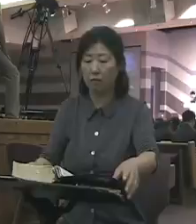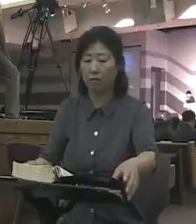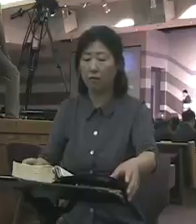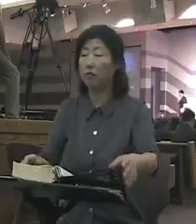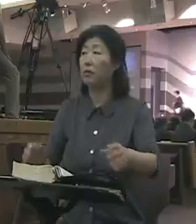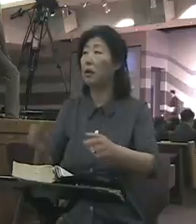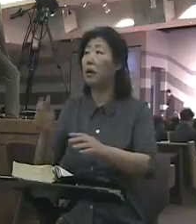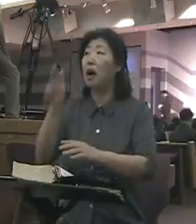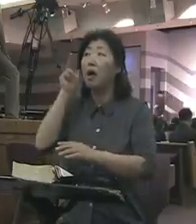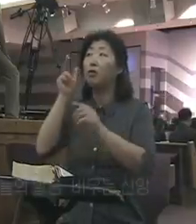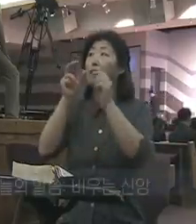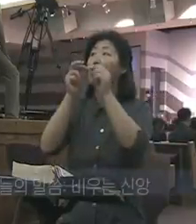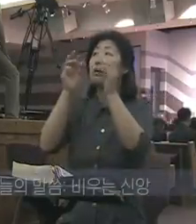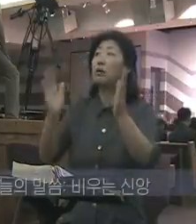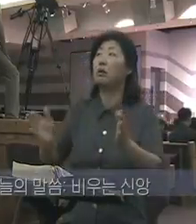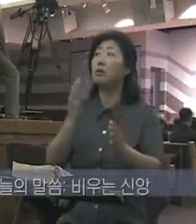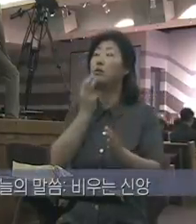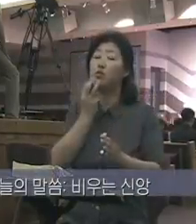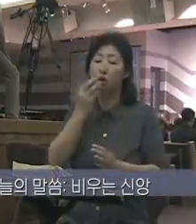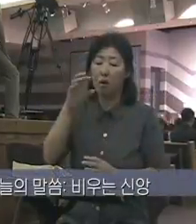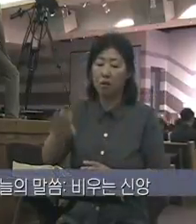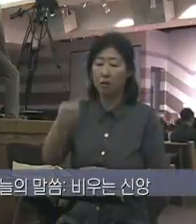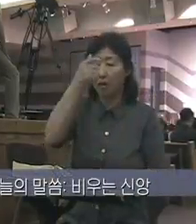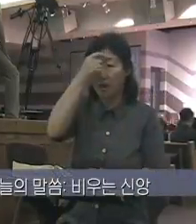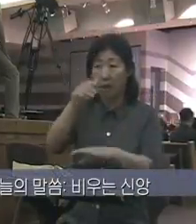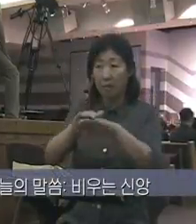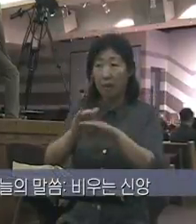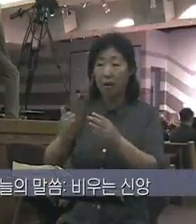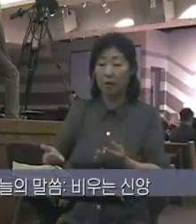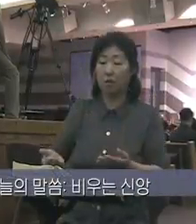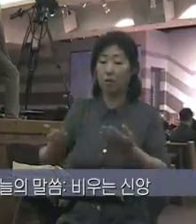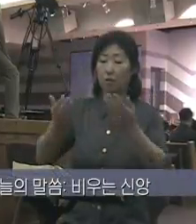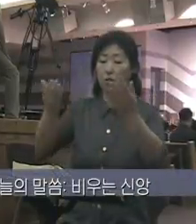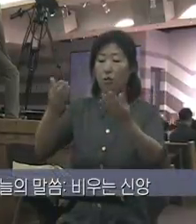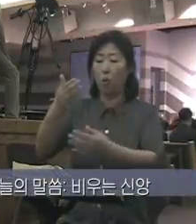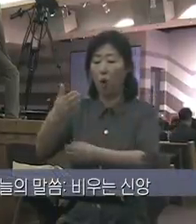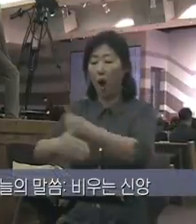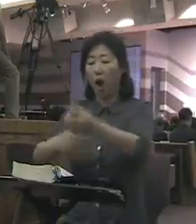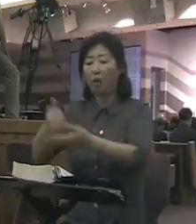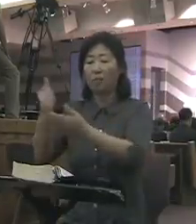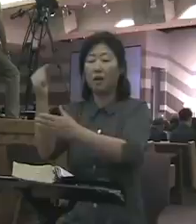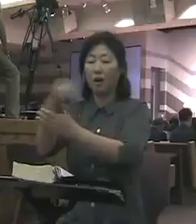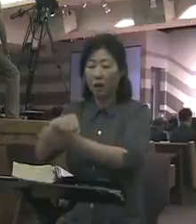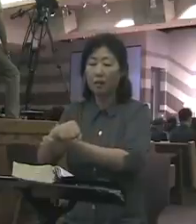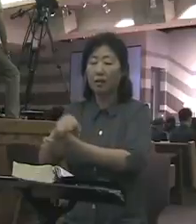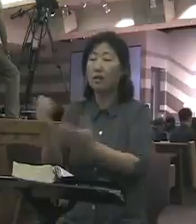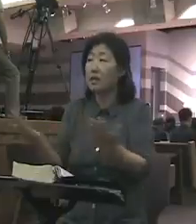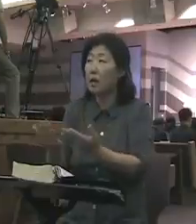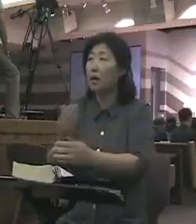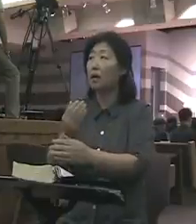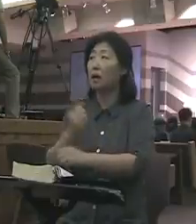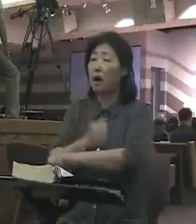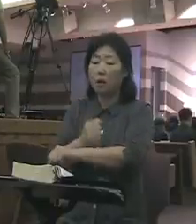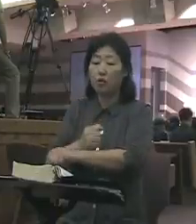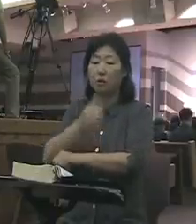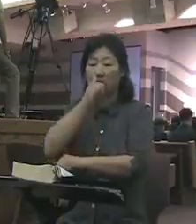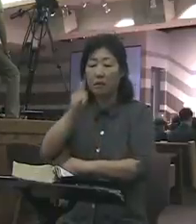지난 한 주는 제가 서울에서 예배를 드리며 또 하나님이 허락하신 사역을 할 수 있었습니다. 한 주 동안 어떻게